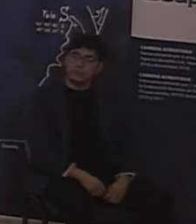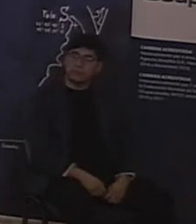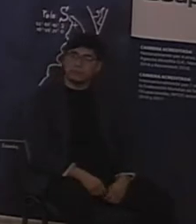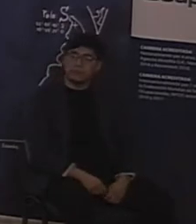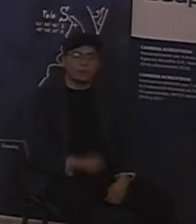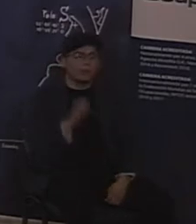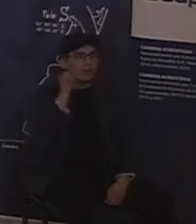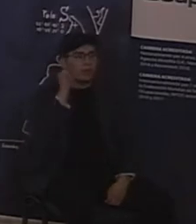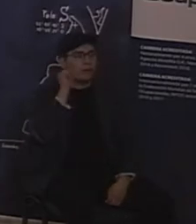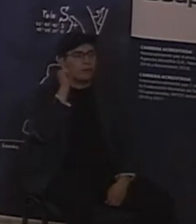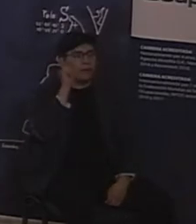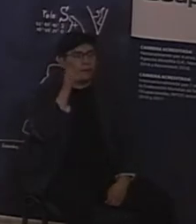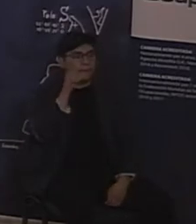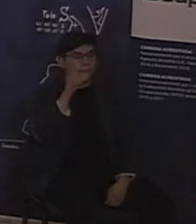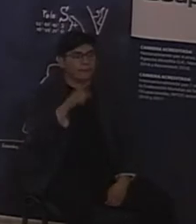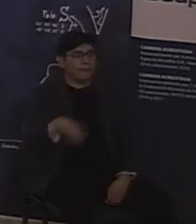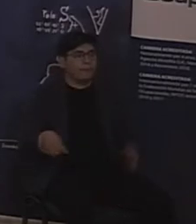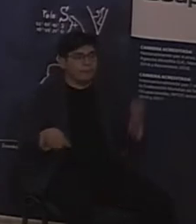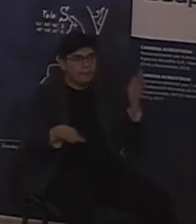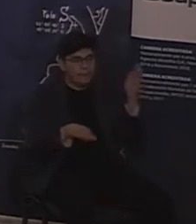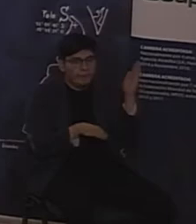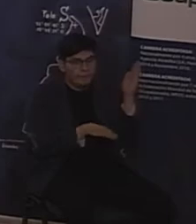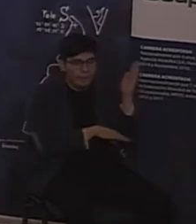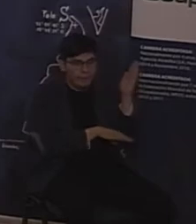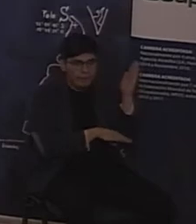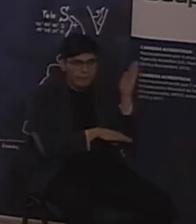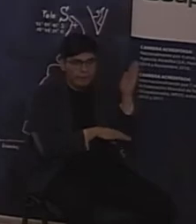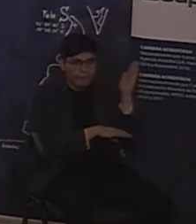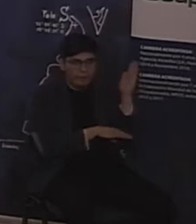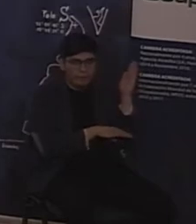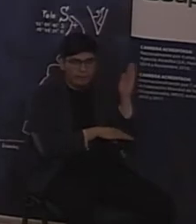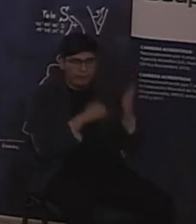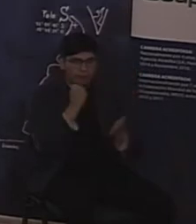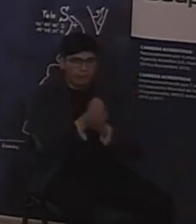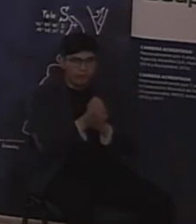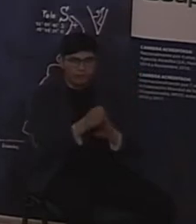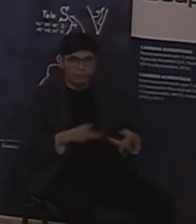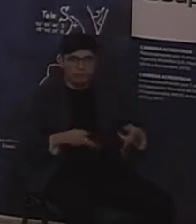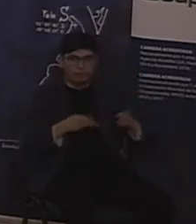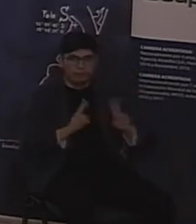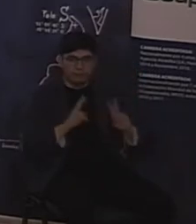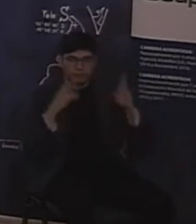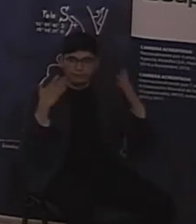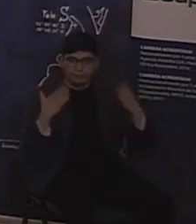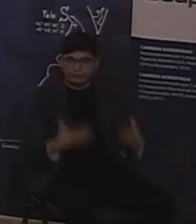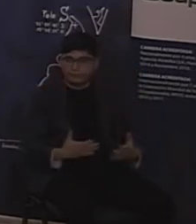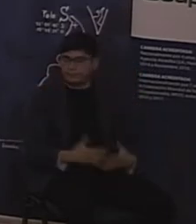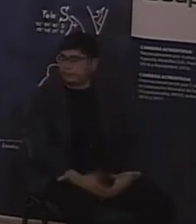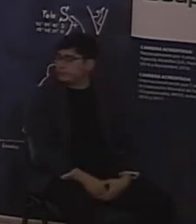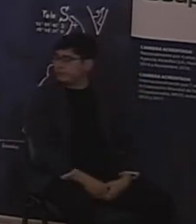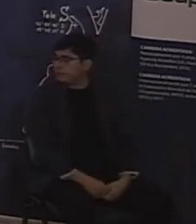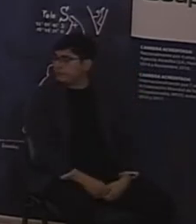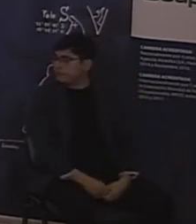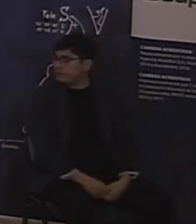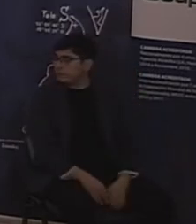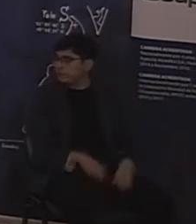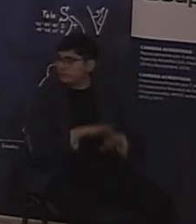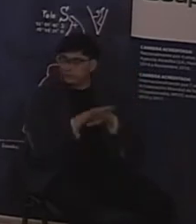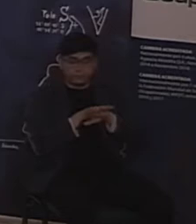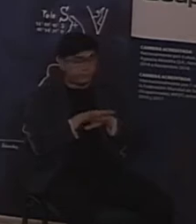el pilar que sostiene ese pacto de derechos humanos nada sobre nosotros sin